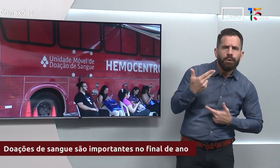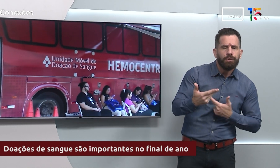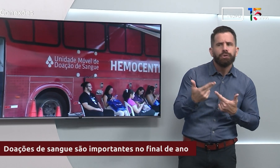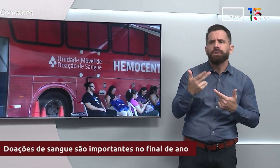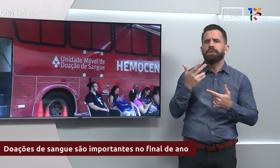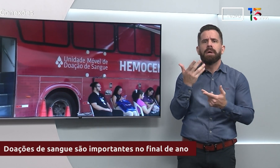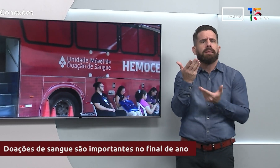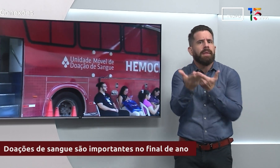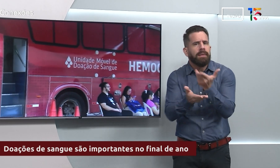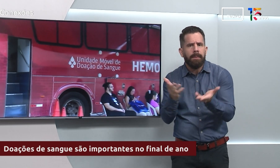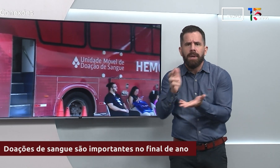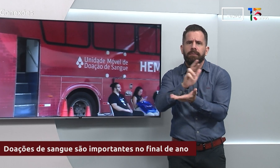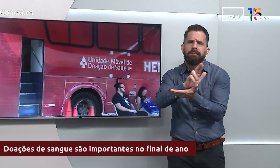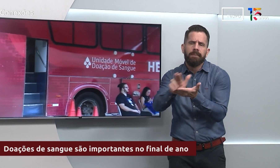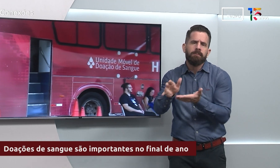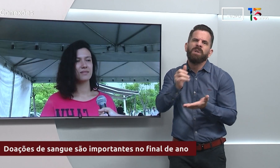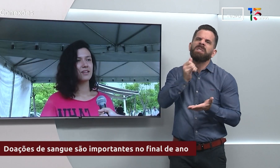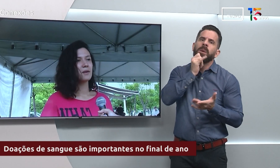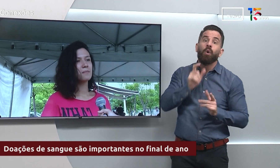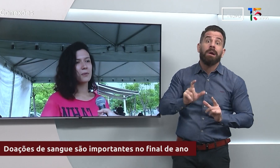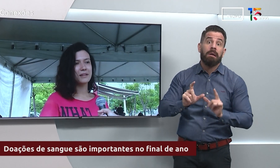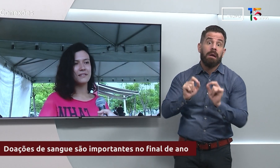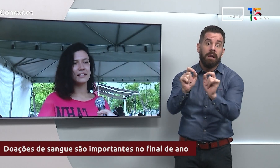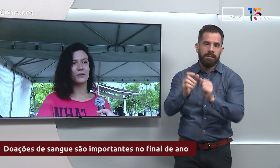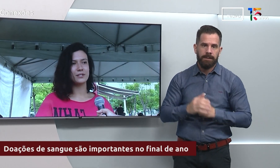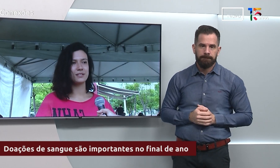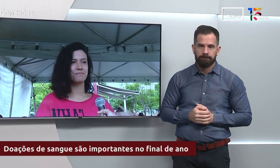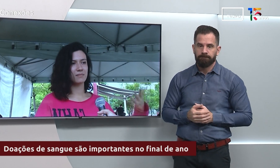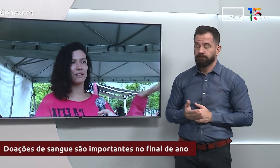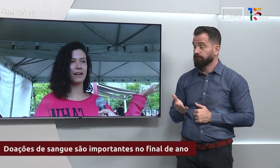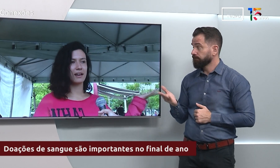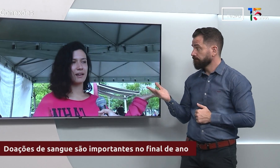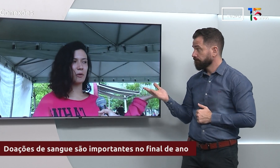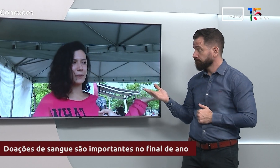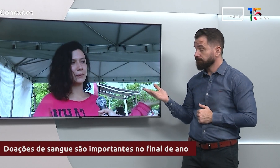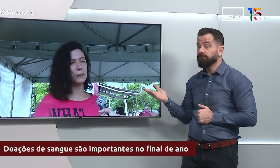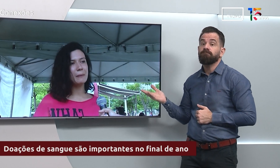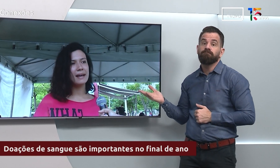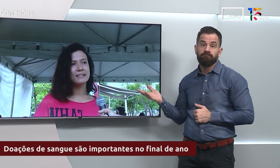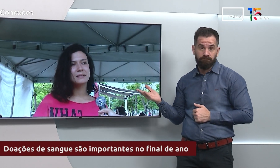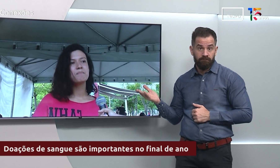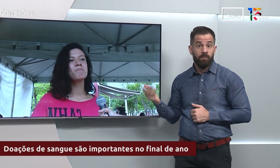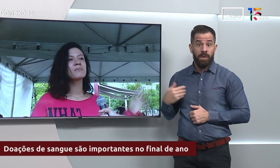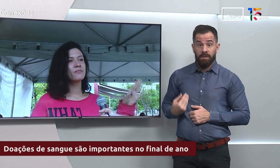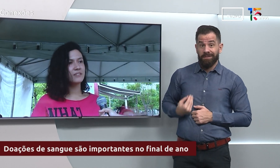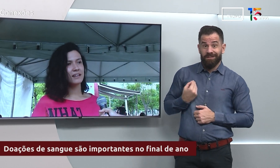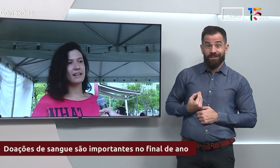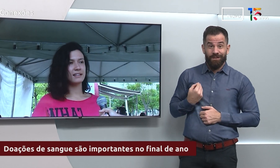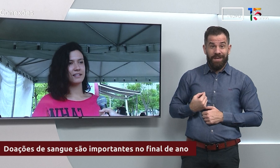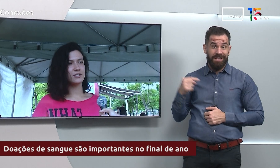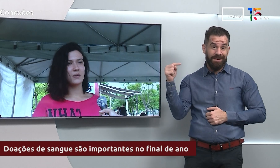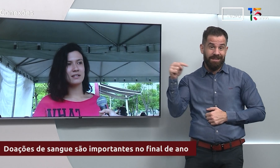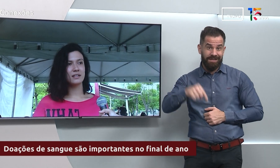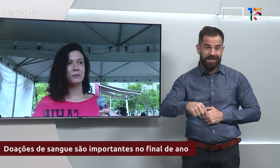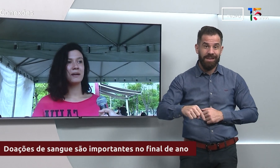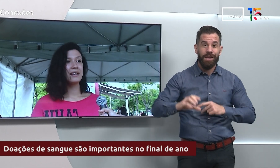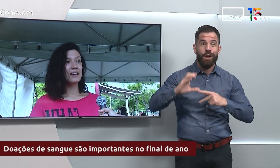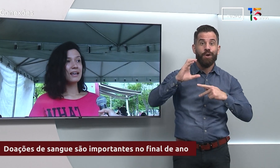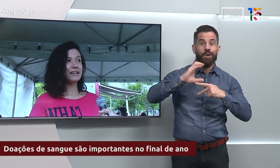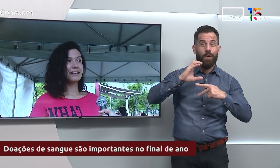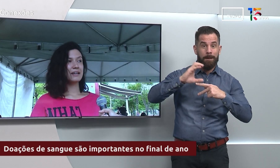de doenças como o câncer. Bom, estava aqui hoje acompanhando a Compex, vi aqui a tenda de